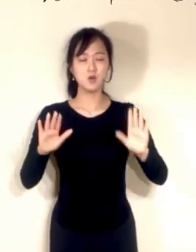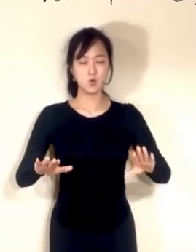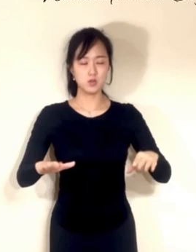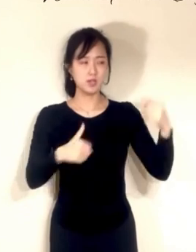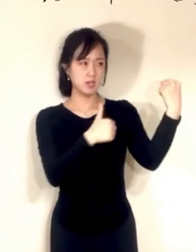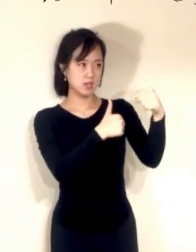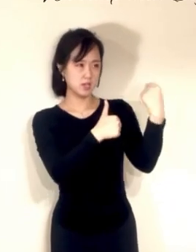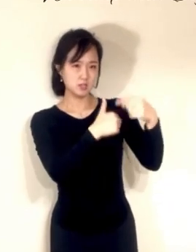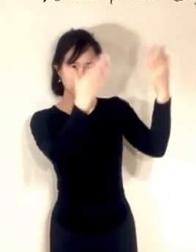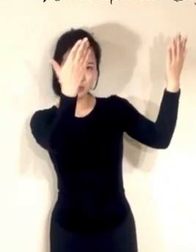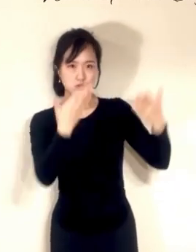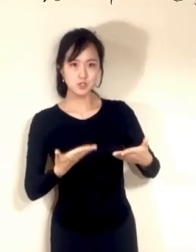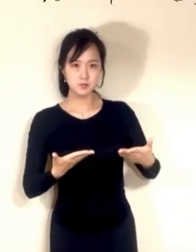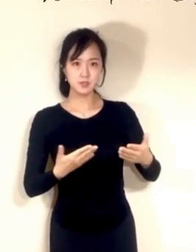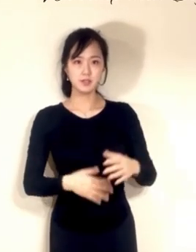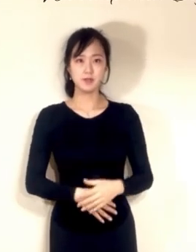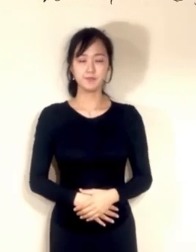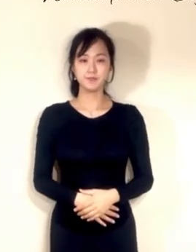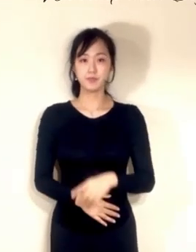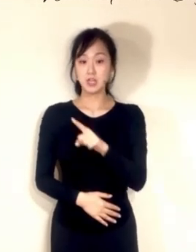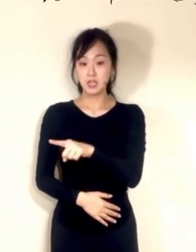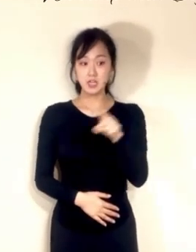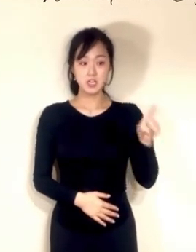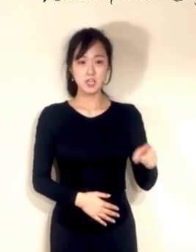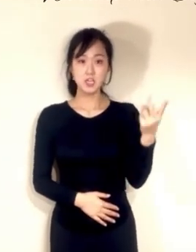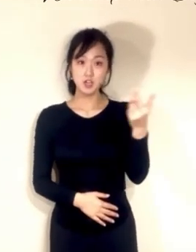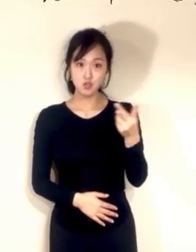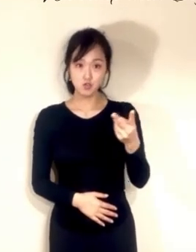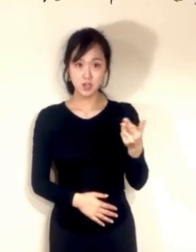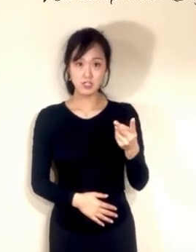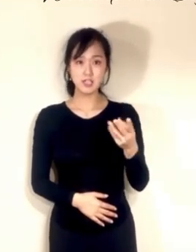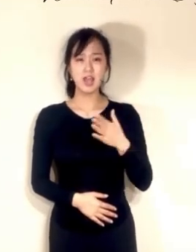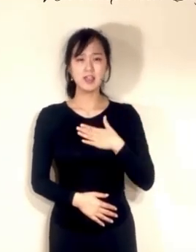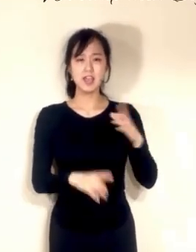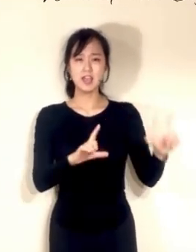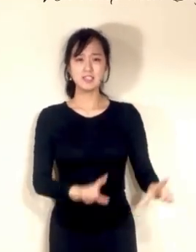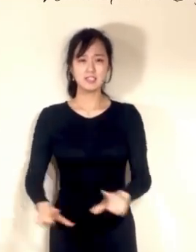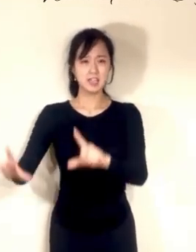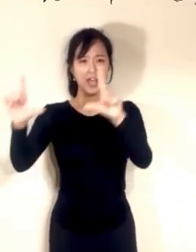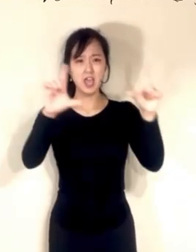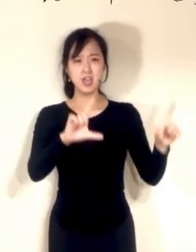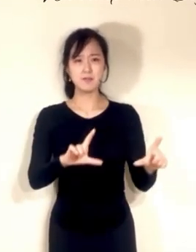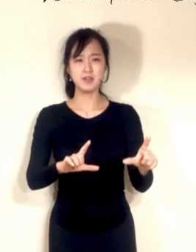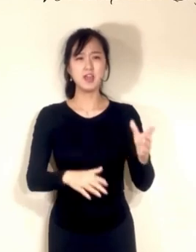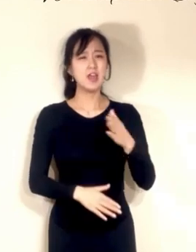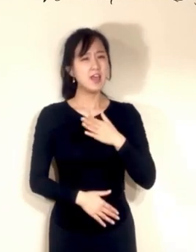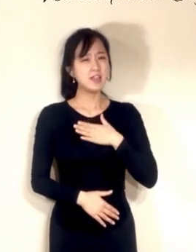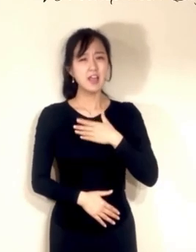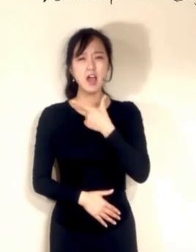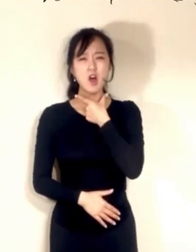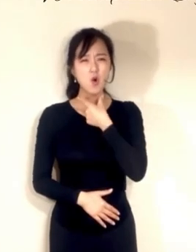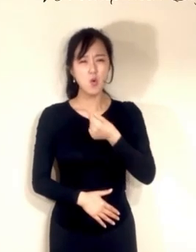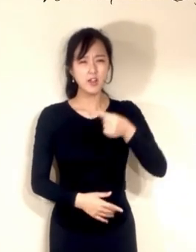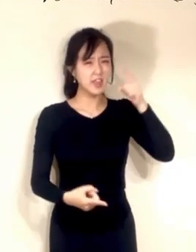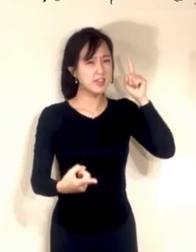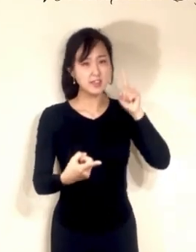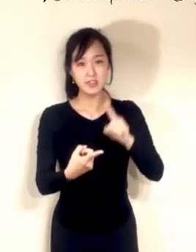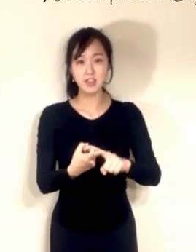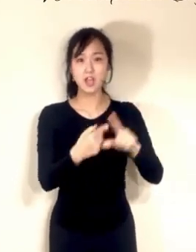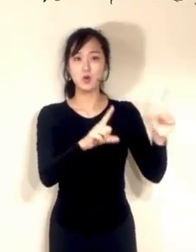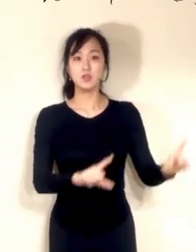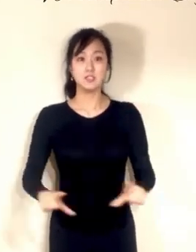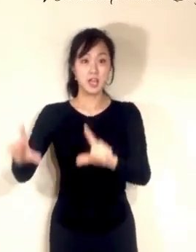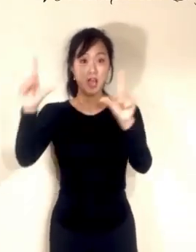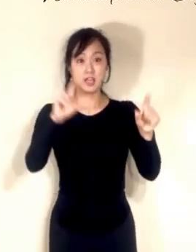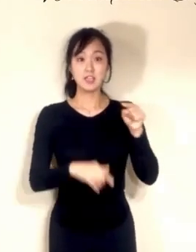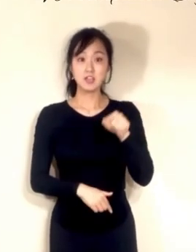있는 것입니다. 여러분, 바로 이 두 가지가 우리의 삶을 내 마음대로 내가 원하는 것을